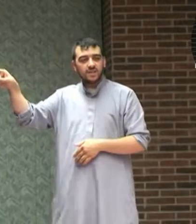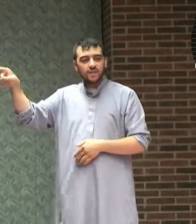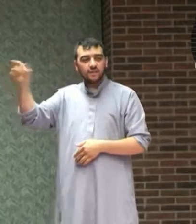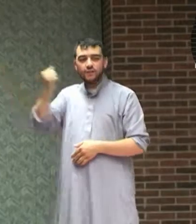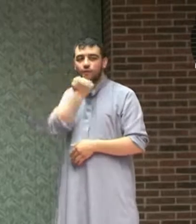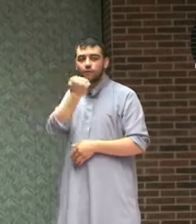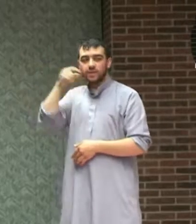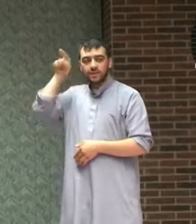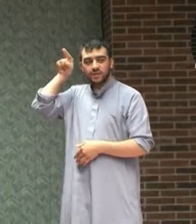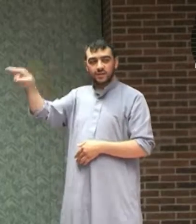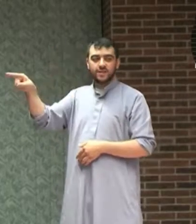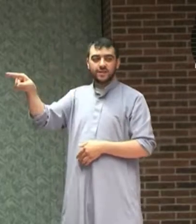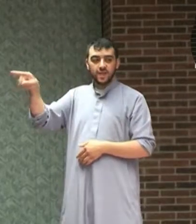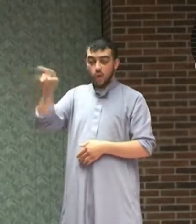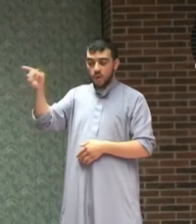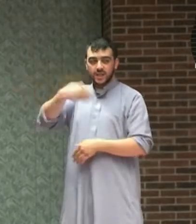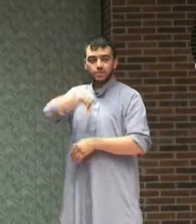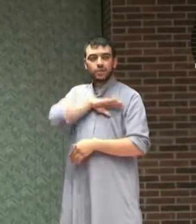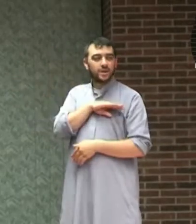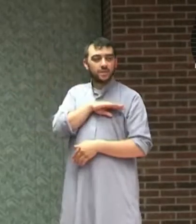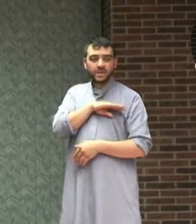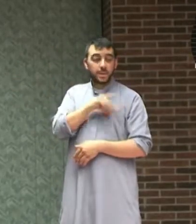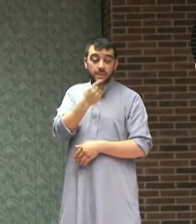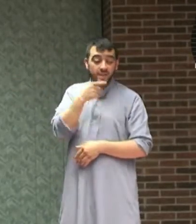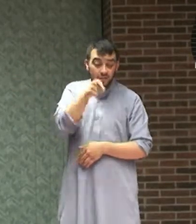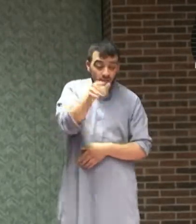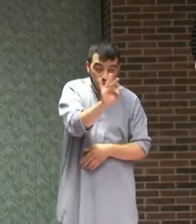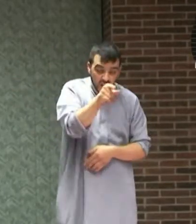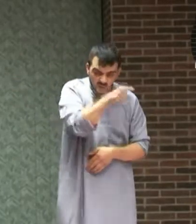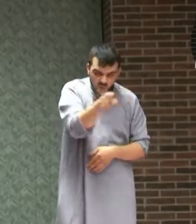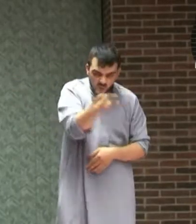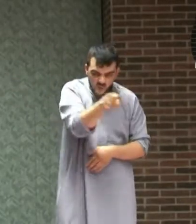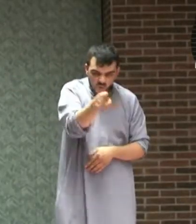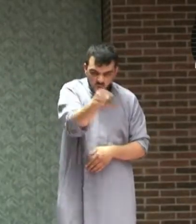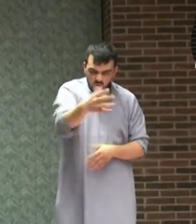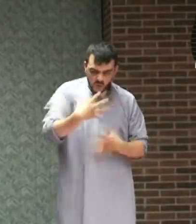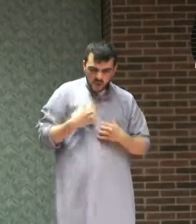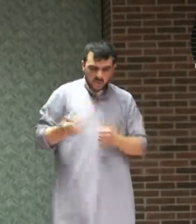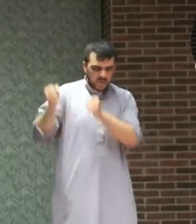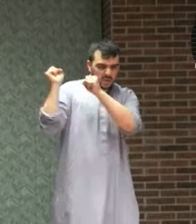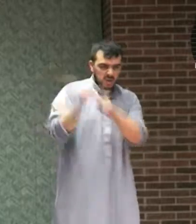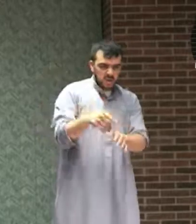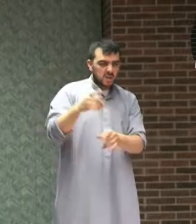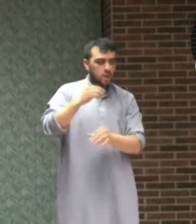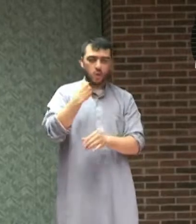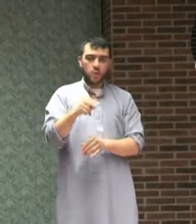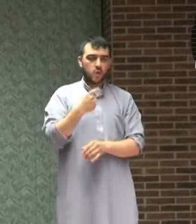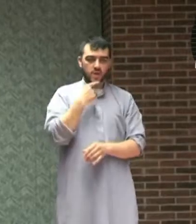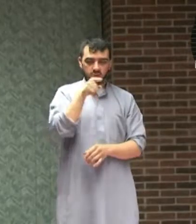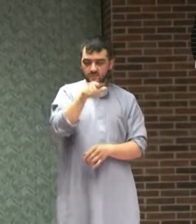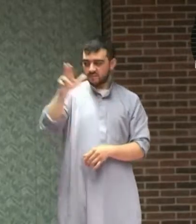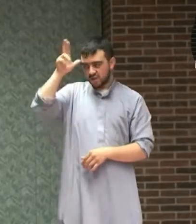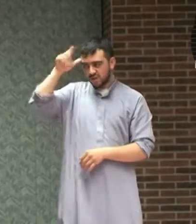privé ses frères, je dirais même, de les qualifier comme étant dans l'erreur. On voit